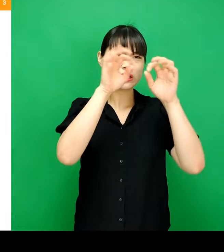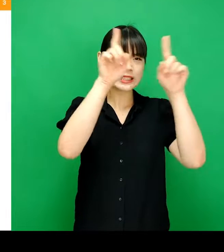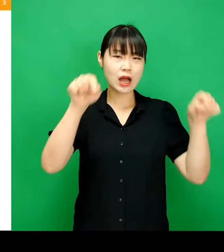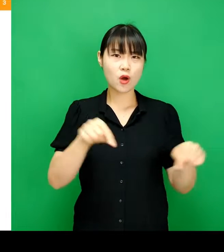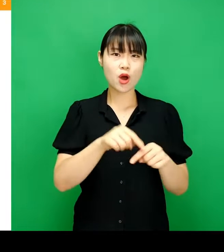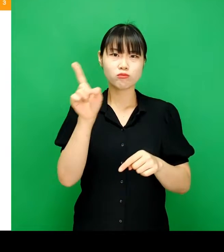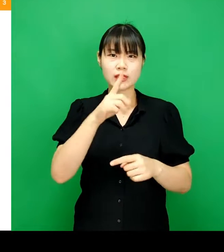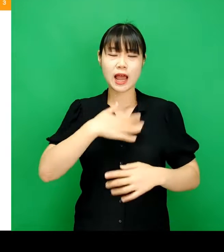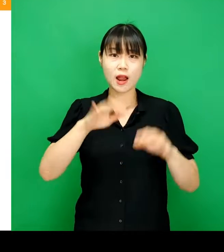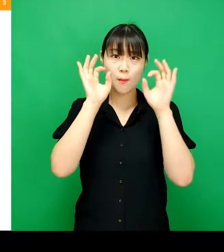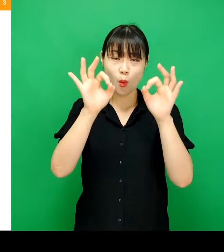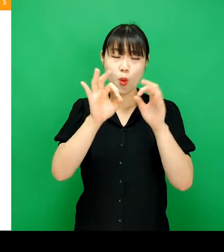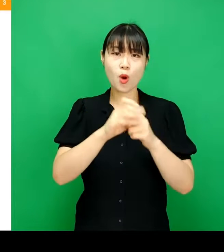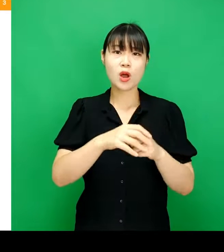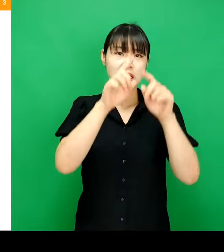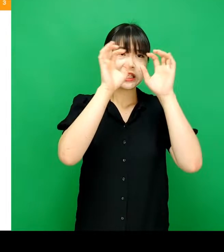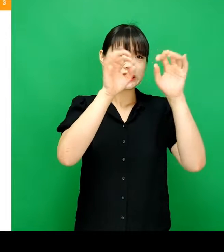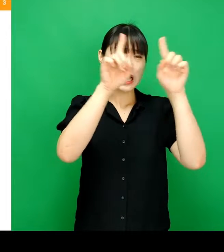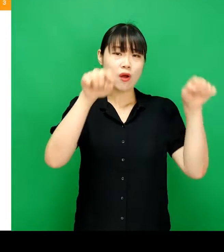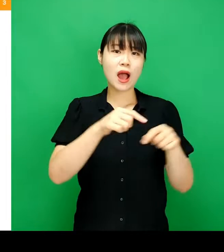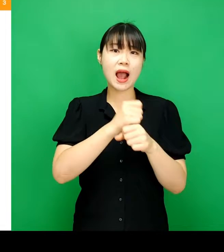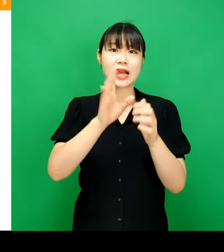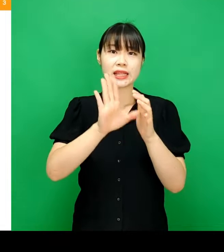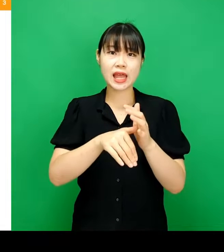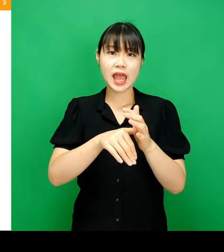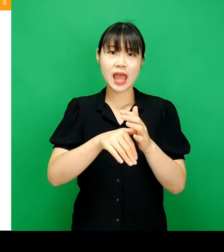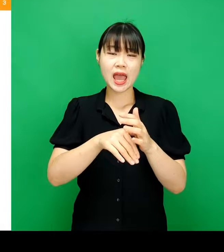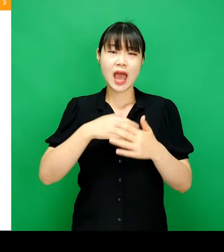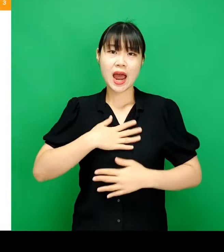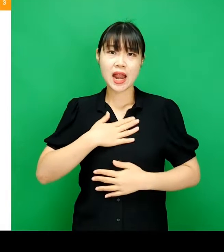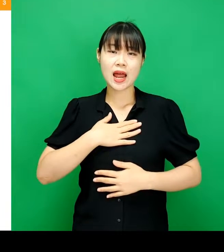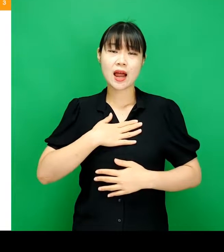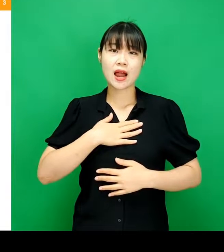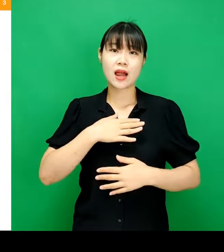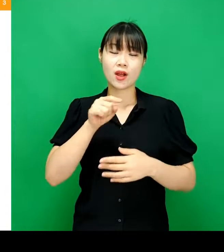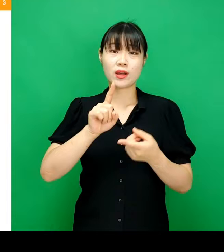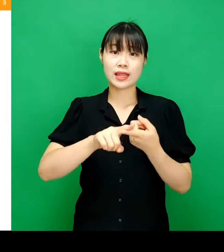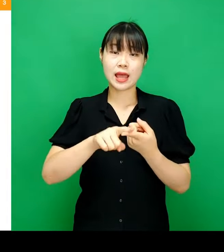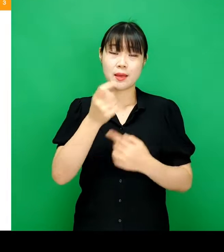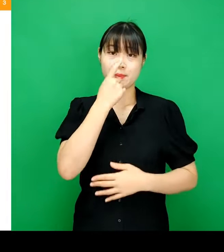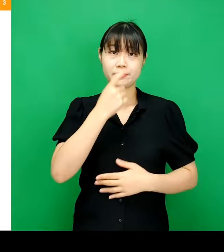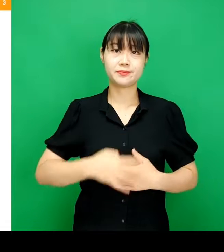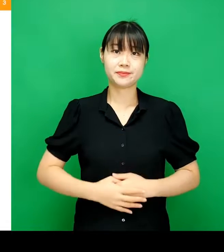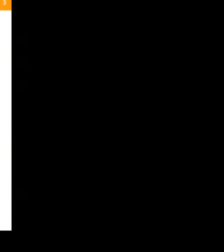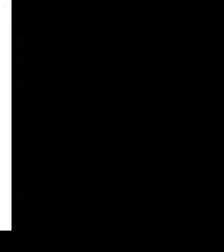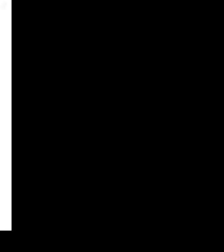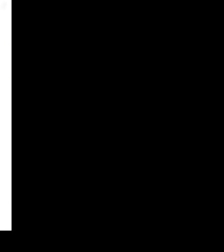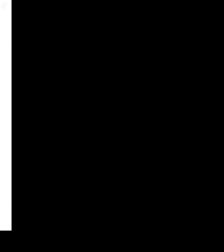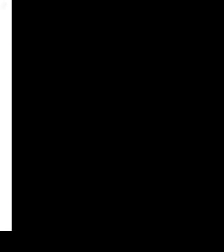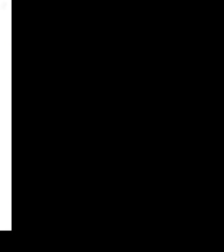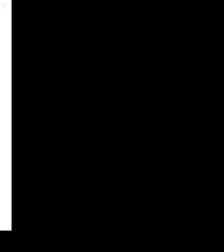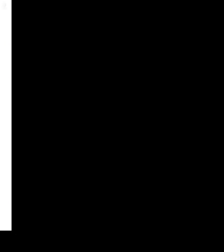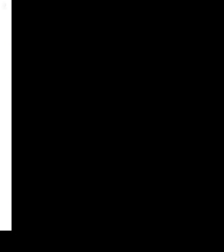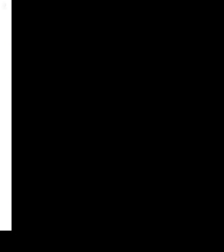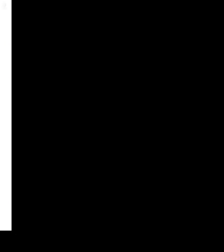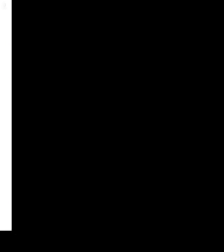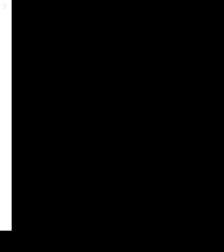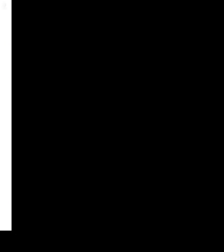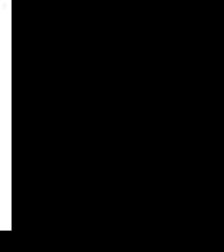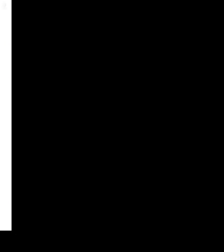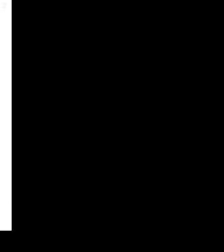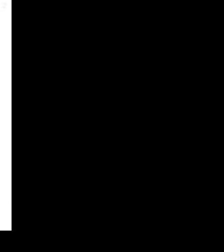이번 시간에는 데이터 시각화가 무엇인지 알아보고 시각화를 할 때 고려해야 할 요소들을 살펴봅니다.